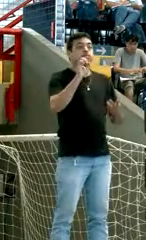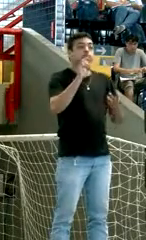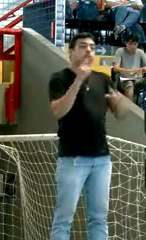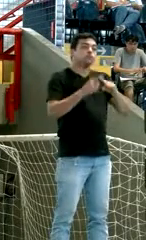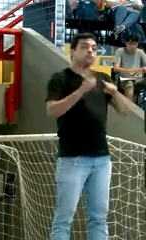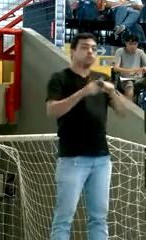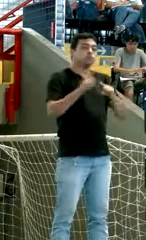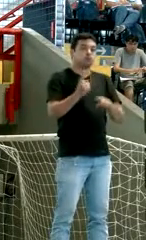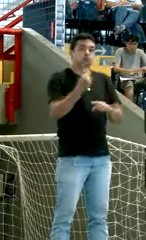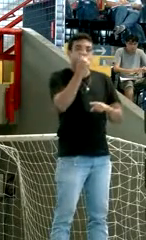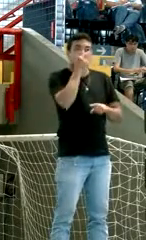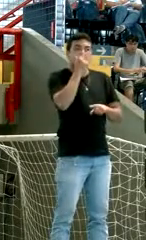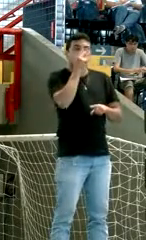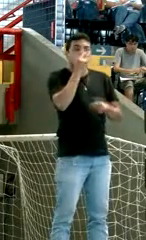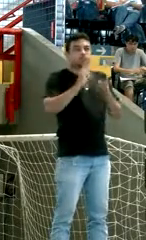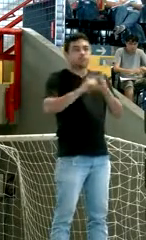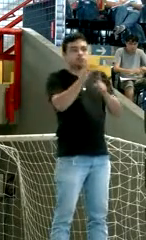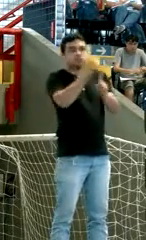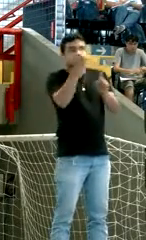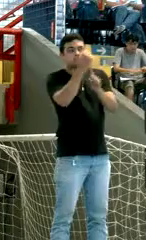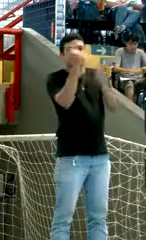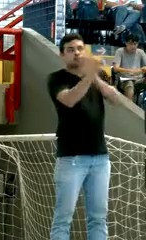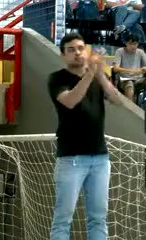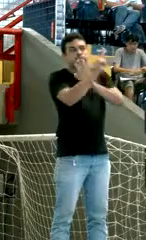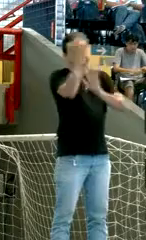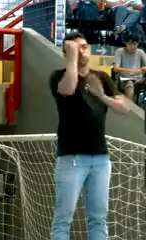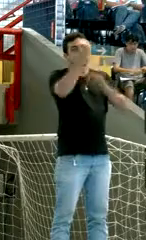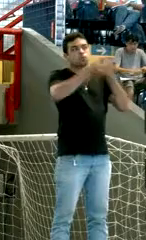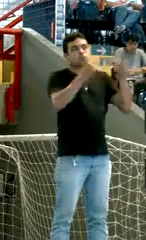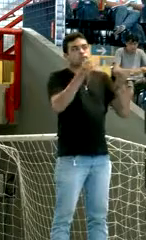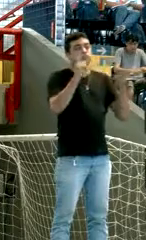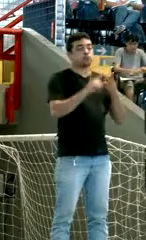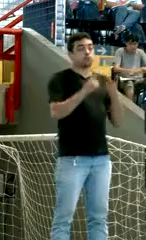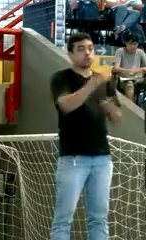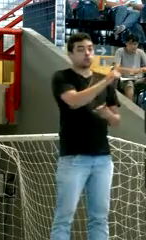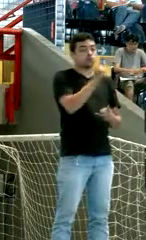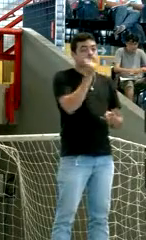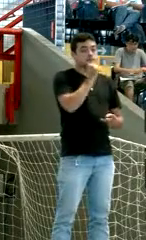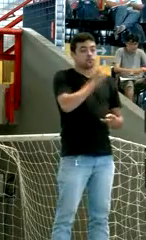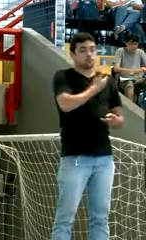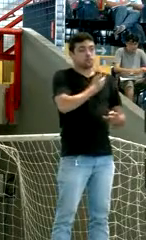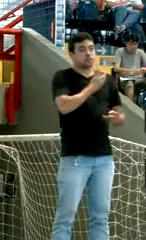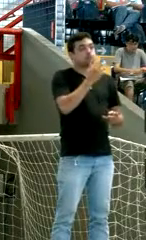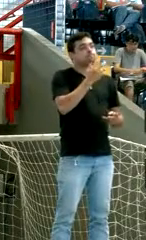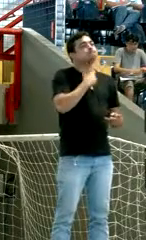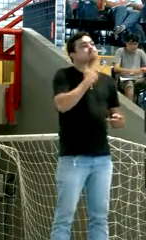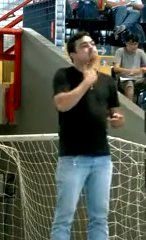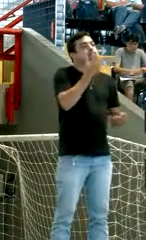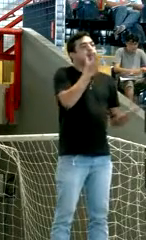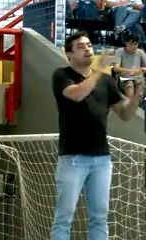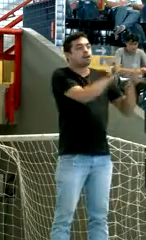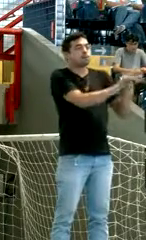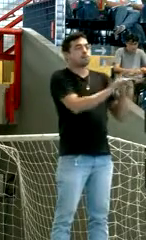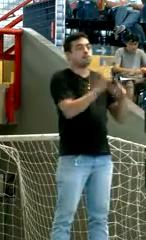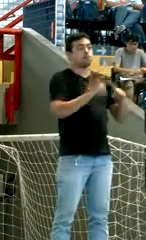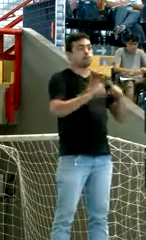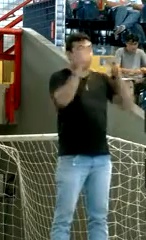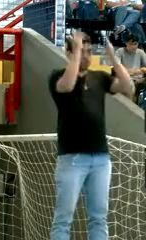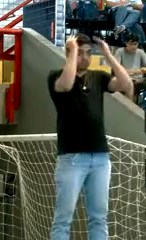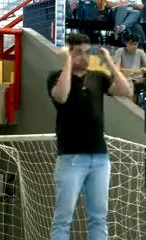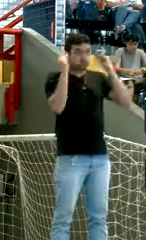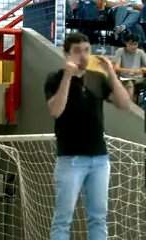é o único que parece também questionar a sociedade. A outra coleguinha dela só quer saber de casar, né? Observe que Mafalda está